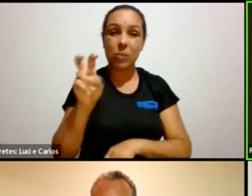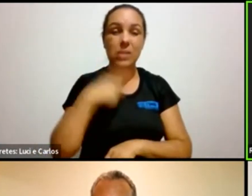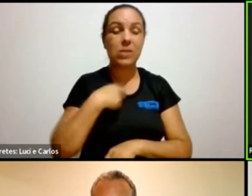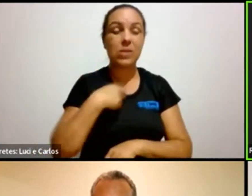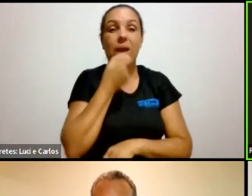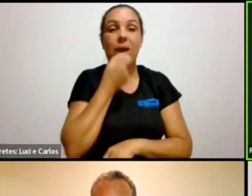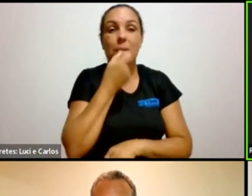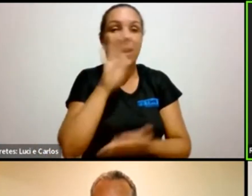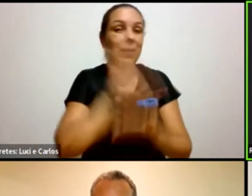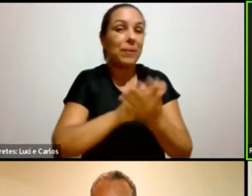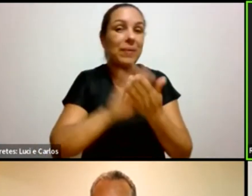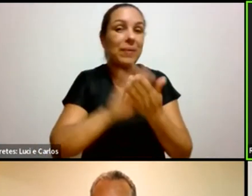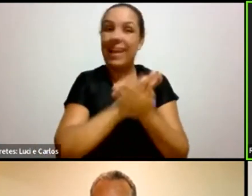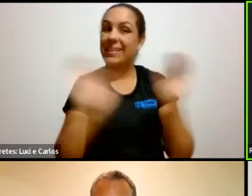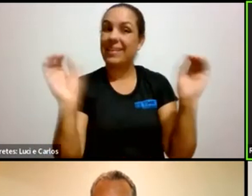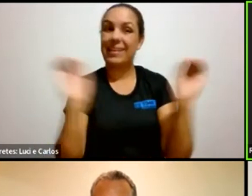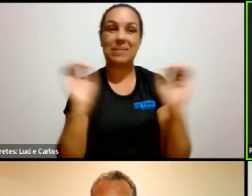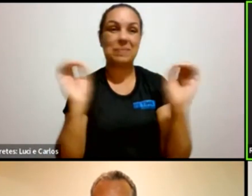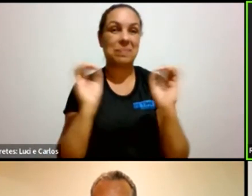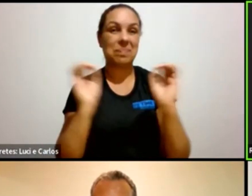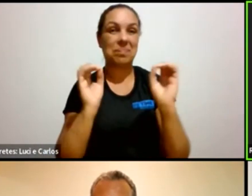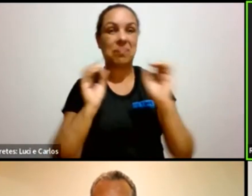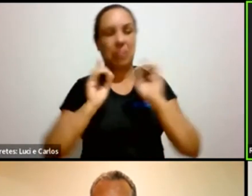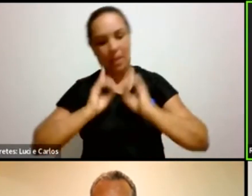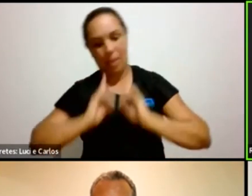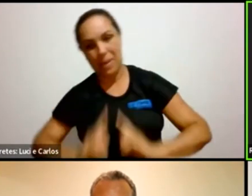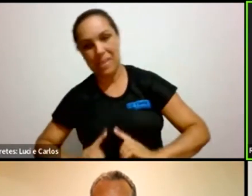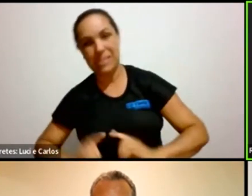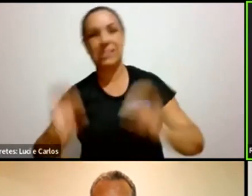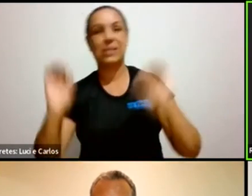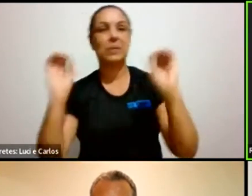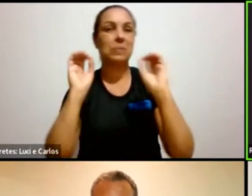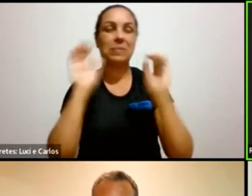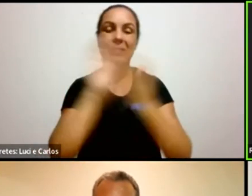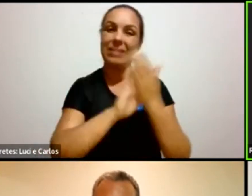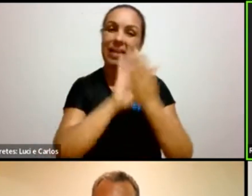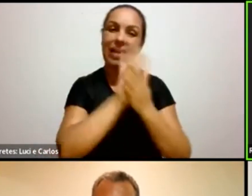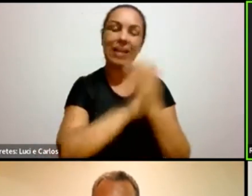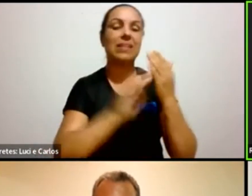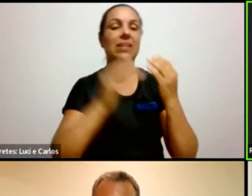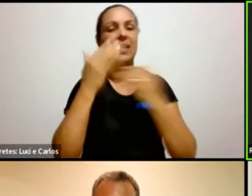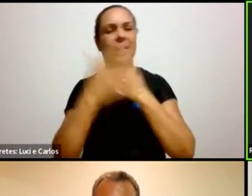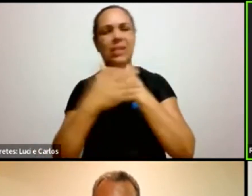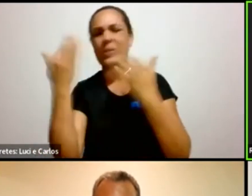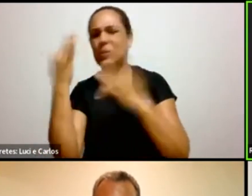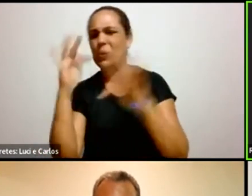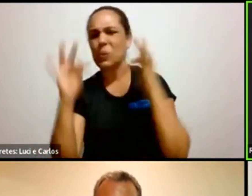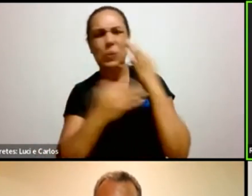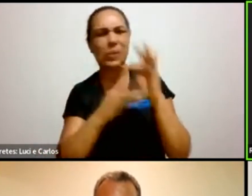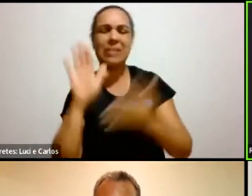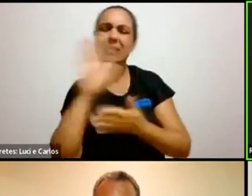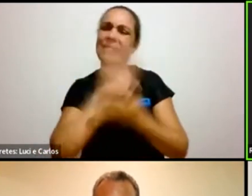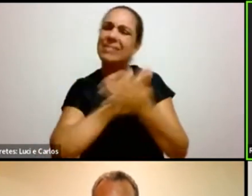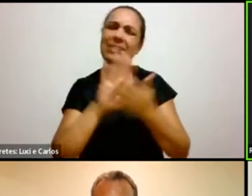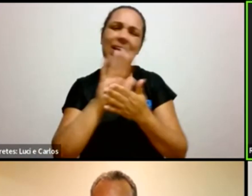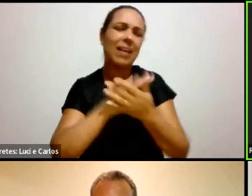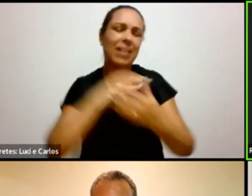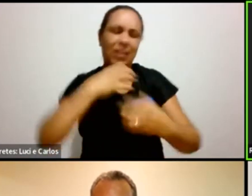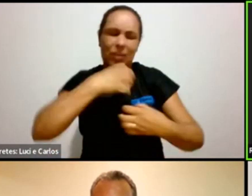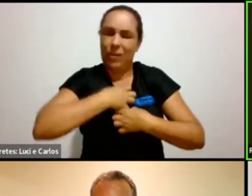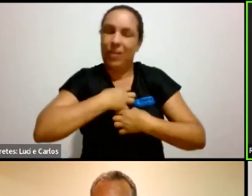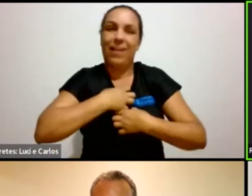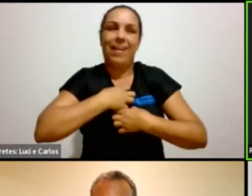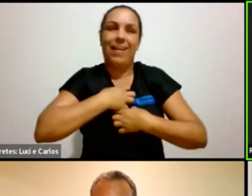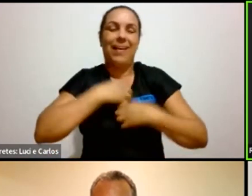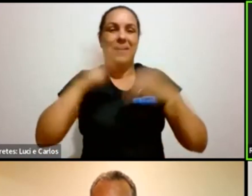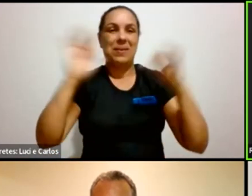medicação mais, nem para depressão e nem para as dores da fibromialgia. E estou vivendo assim uma vida com gratidão. Agora eu vivo feliz